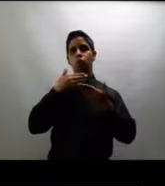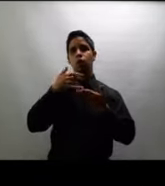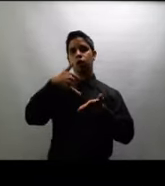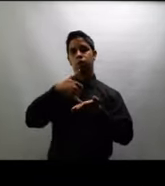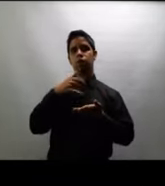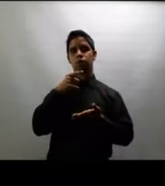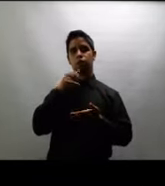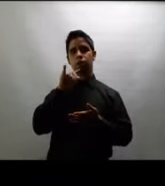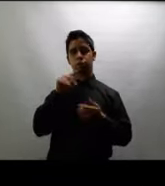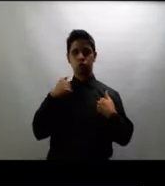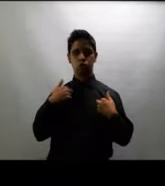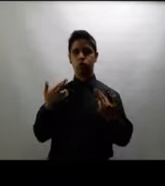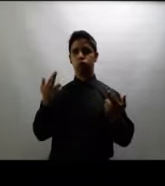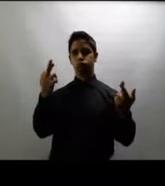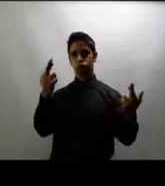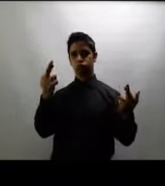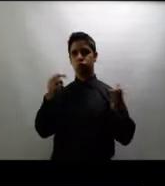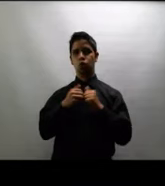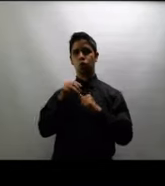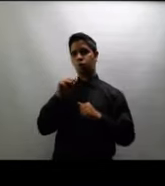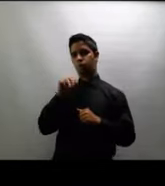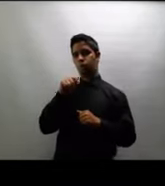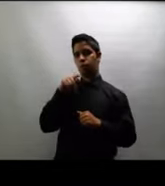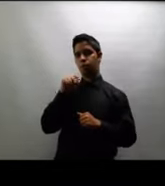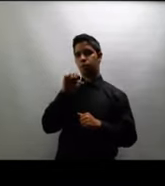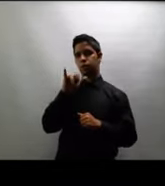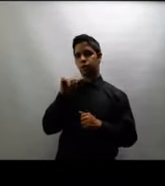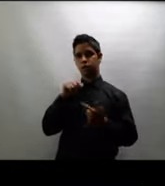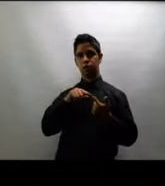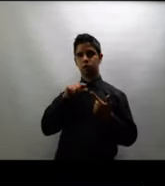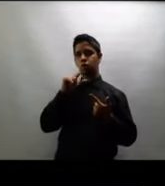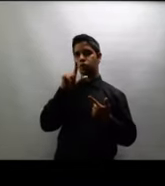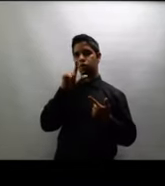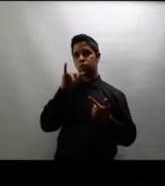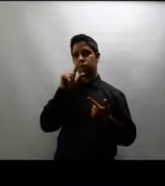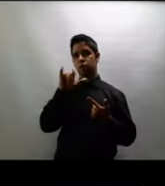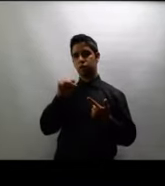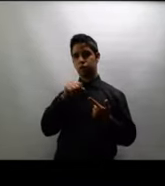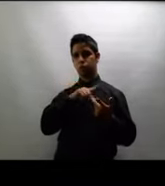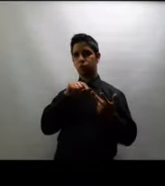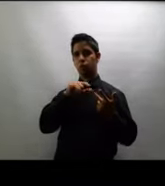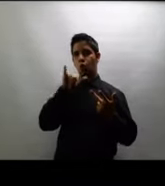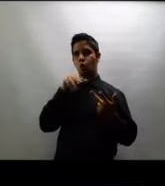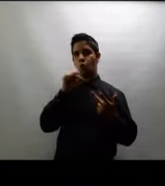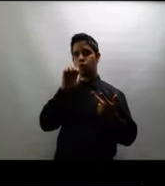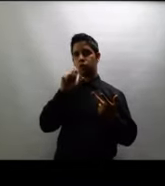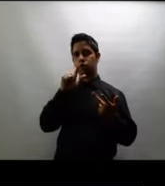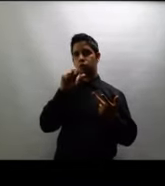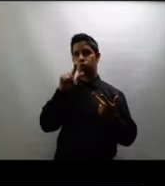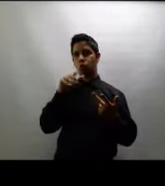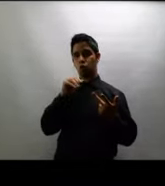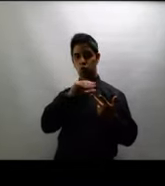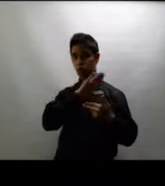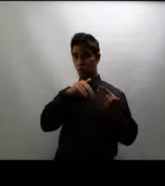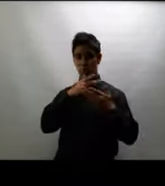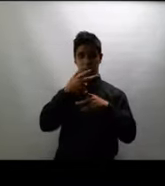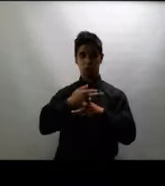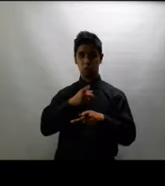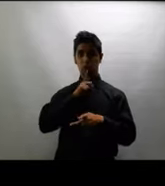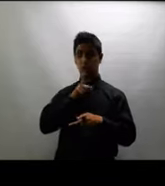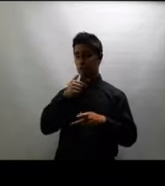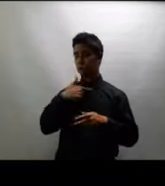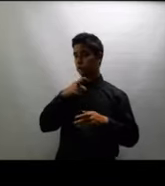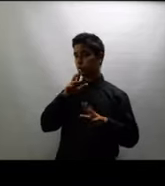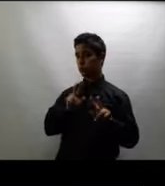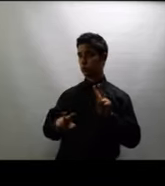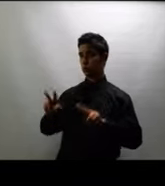Yo tengo los dedos cruzados con el caso de Mapellé, con Ile, con José Lugo. Todas estas producciones, porque